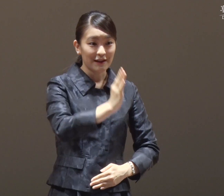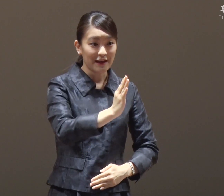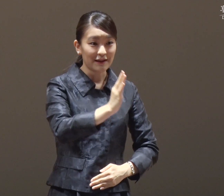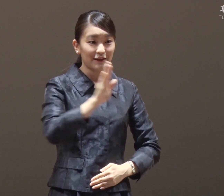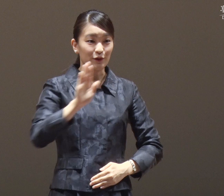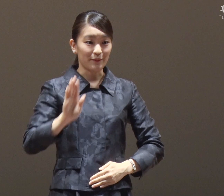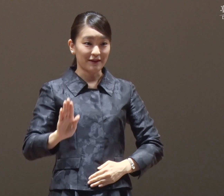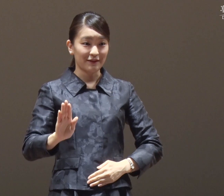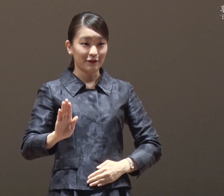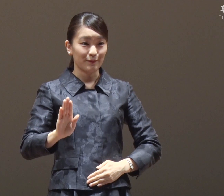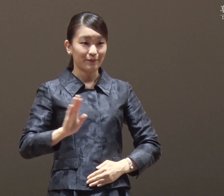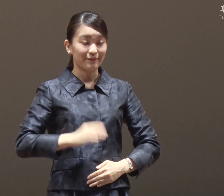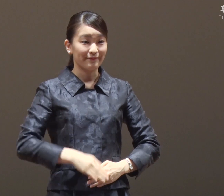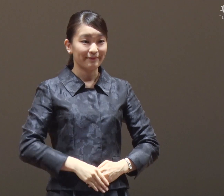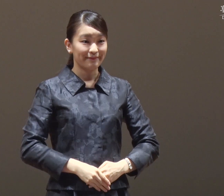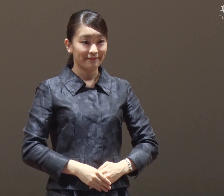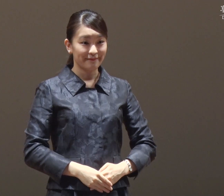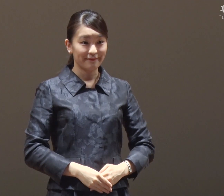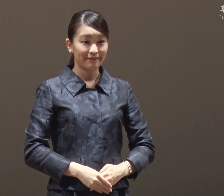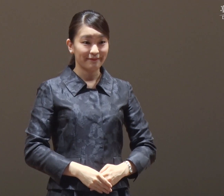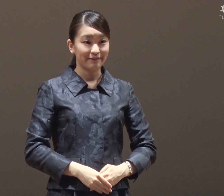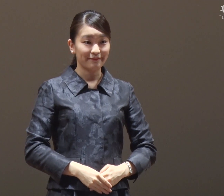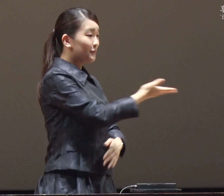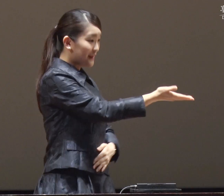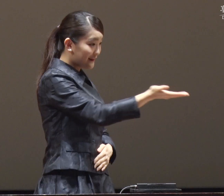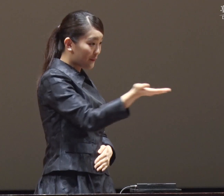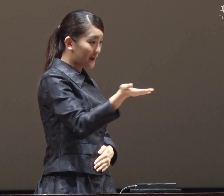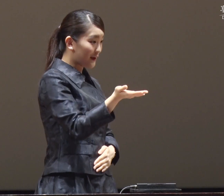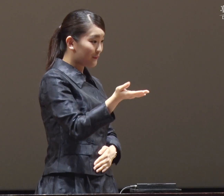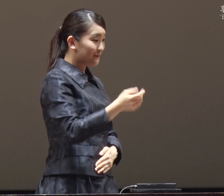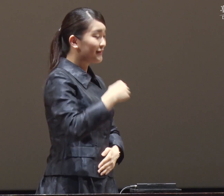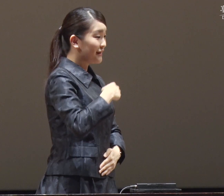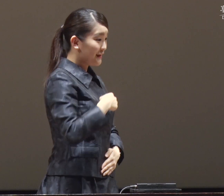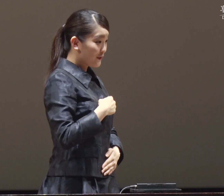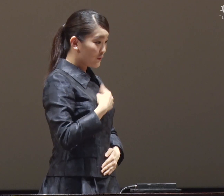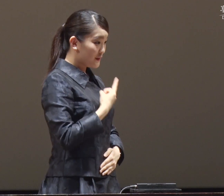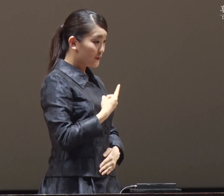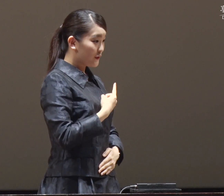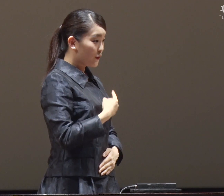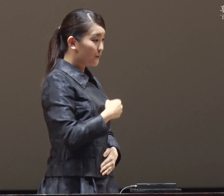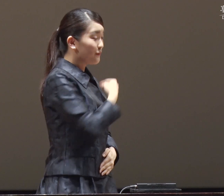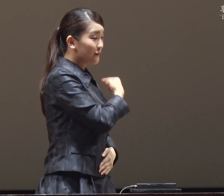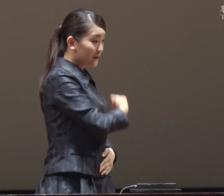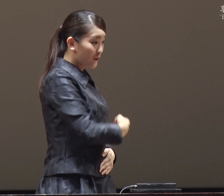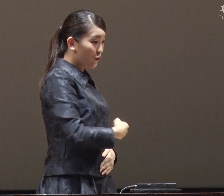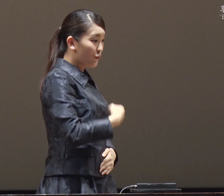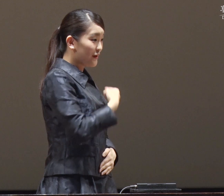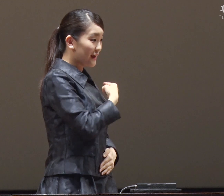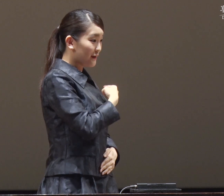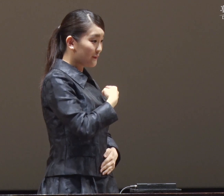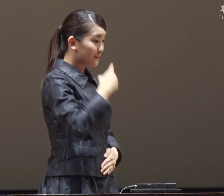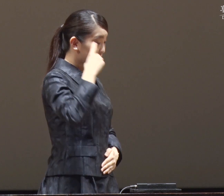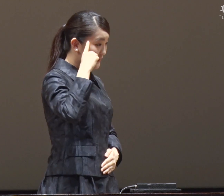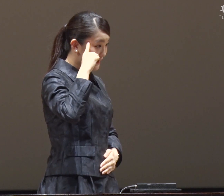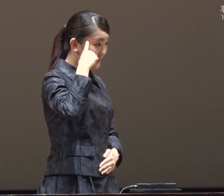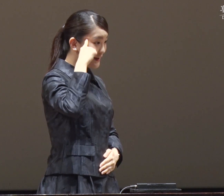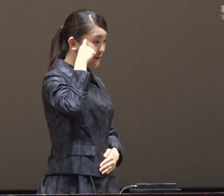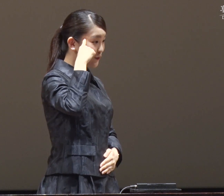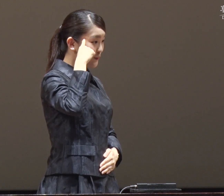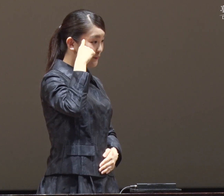願っております皆様だご自分の思いや考え5